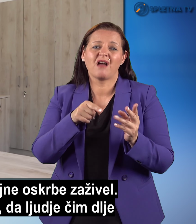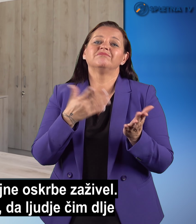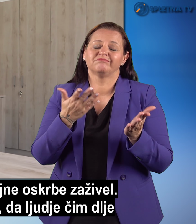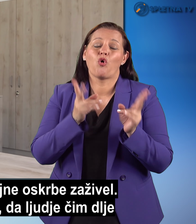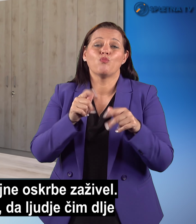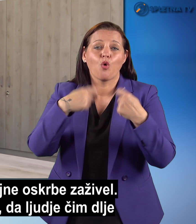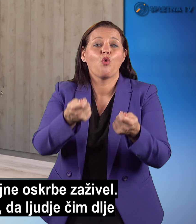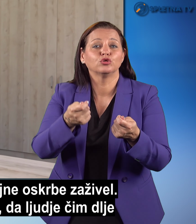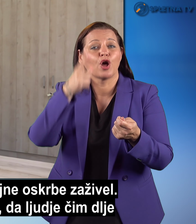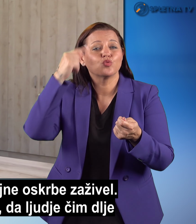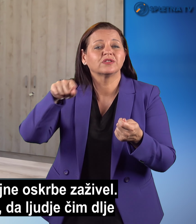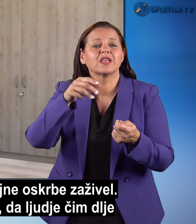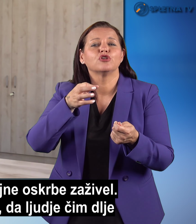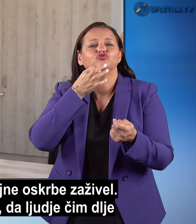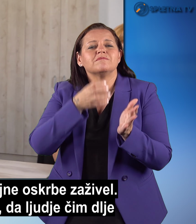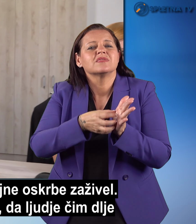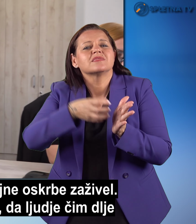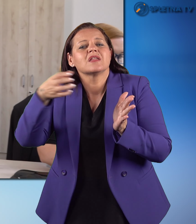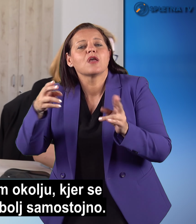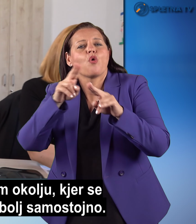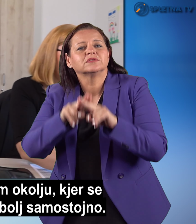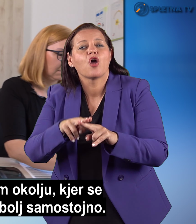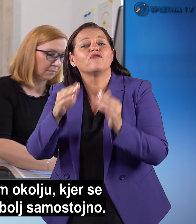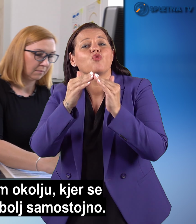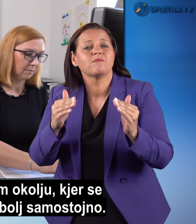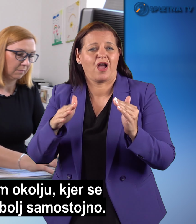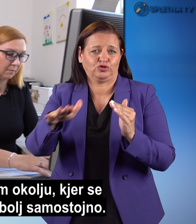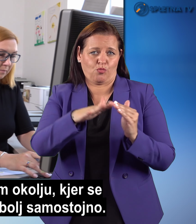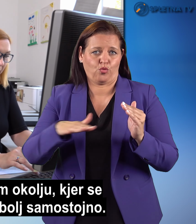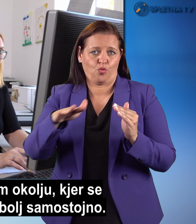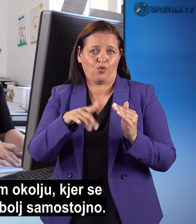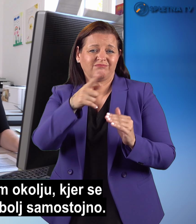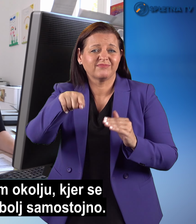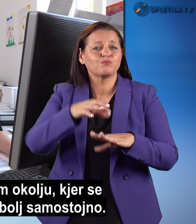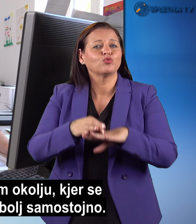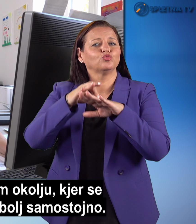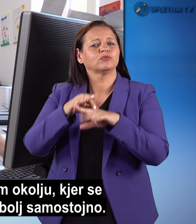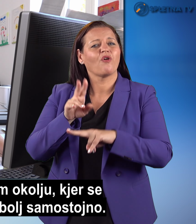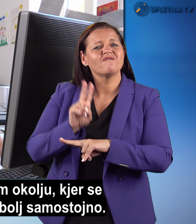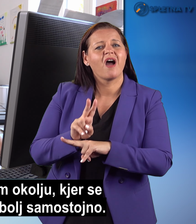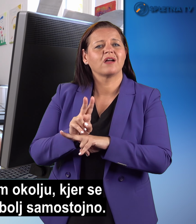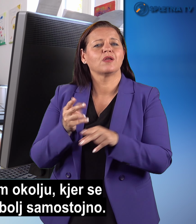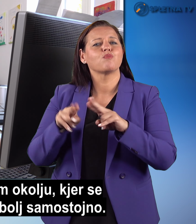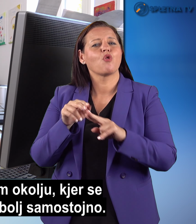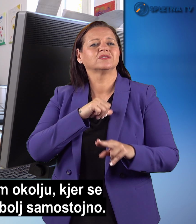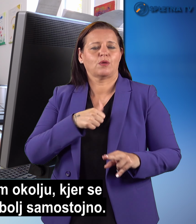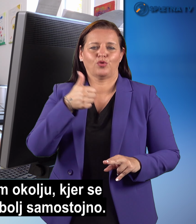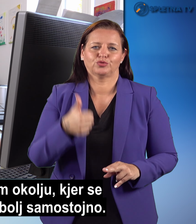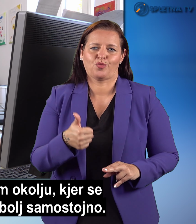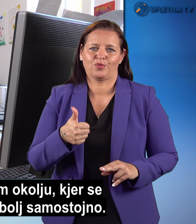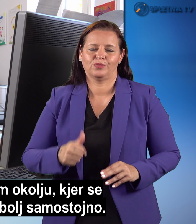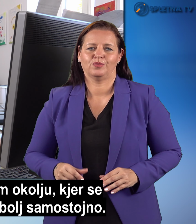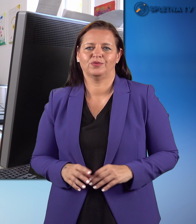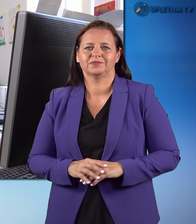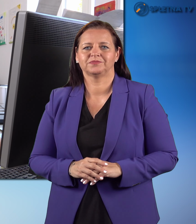Ta namreč omogoča, da ljudje čim dlje ostajajo v domačem okolju, kjer se počutijo varneje in bolj samostojno.